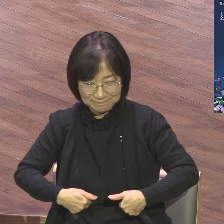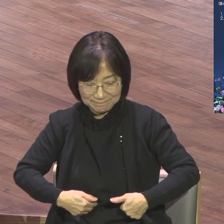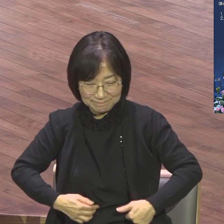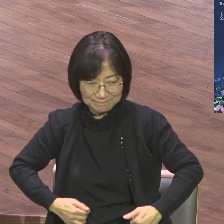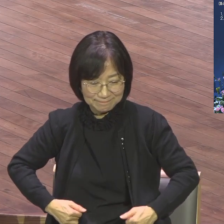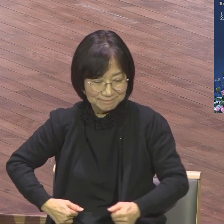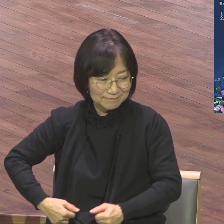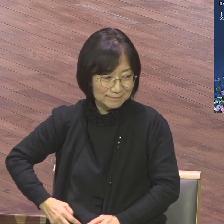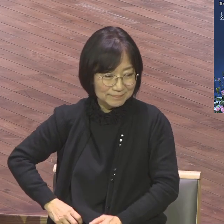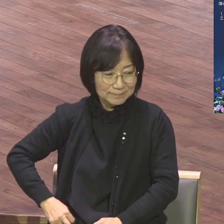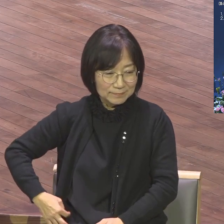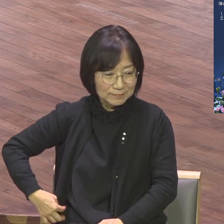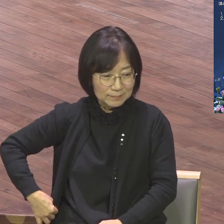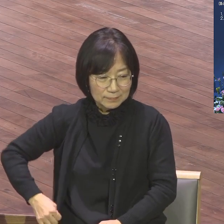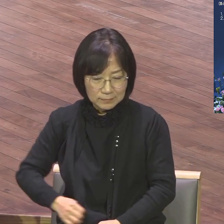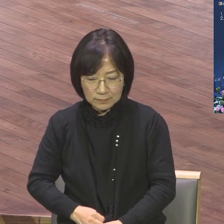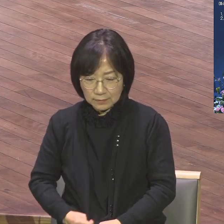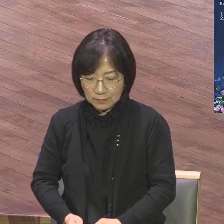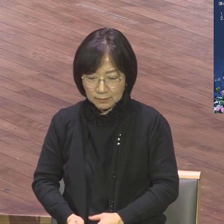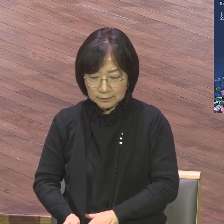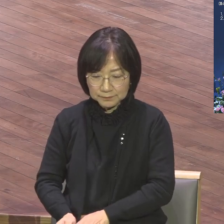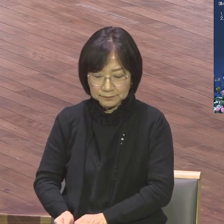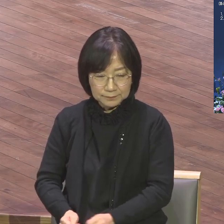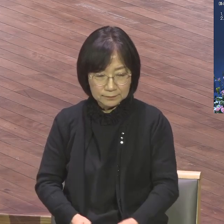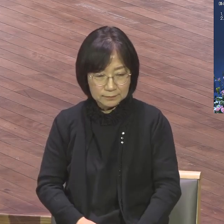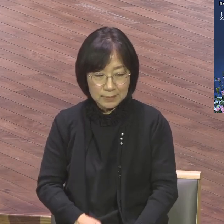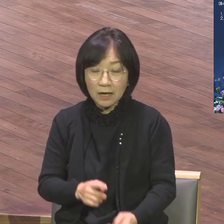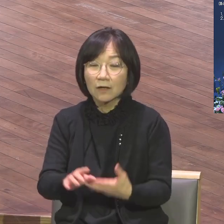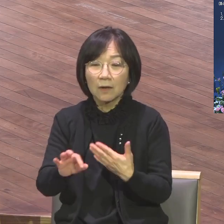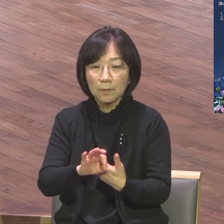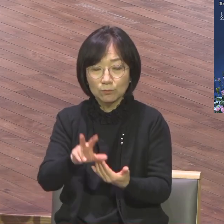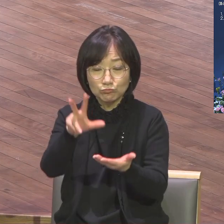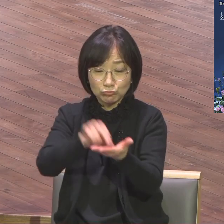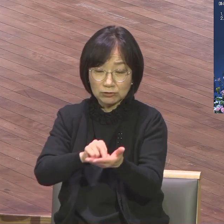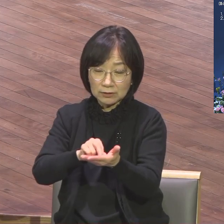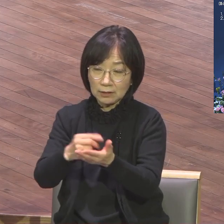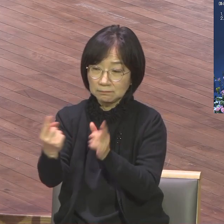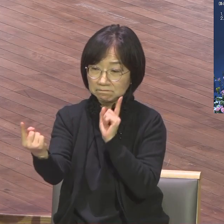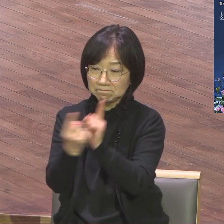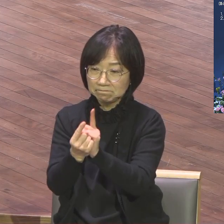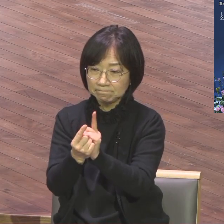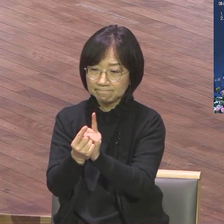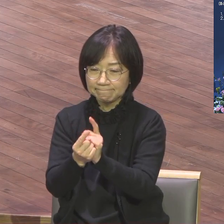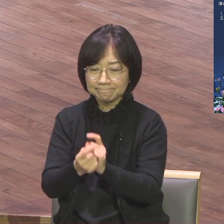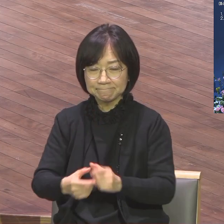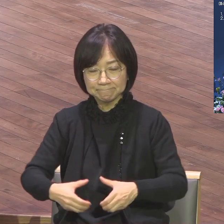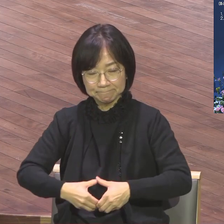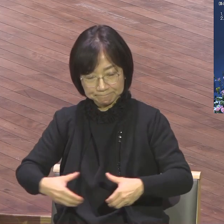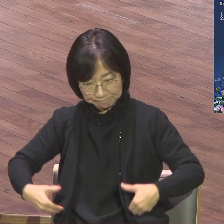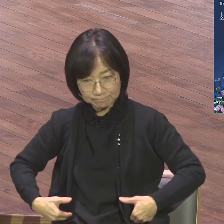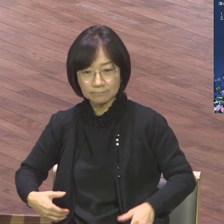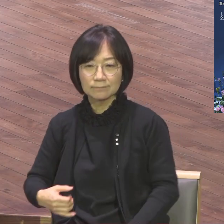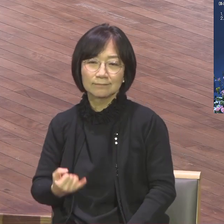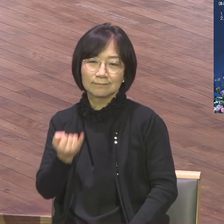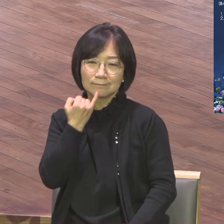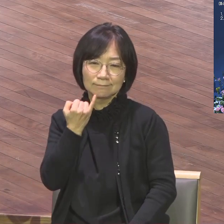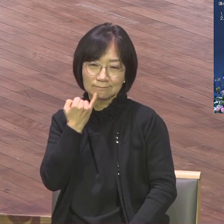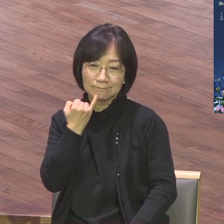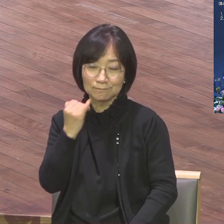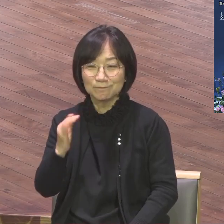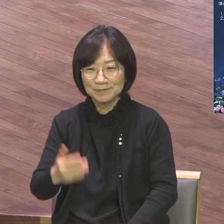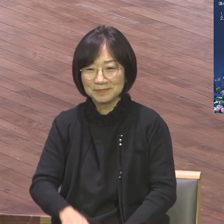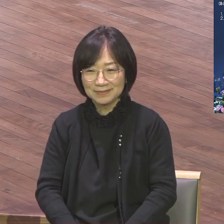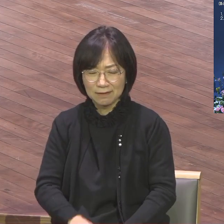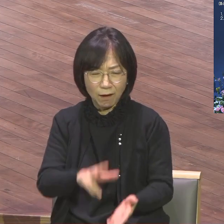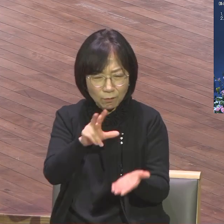이걸 누리는 삶을 살면요 문제가 문제 되지 않습니다. 문제야 맨날 눈만 뜨면 오지 이런 문제 저런 문제